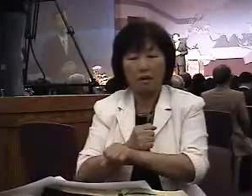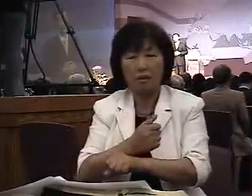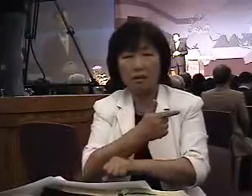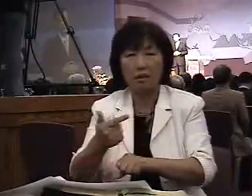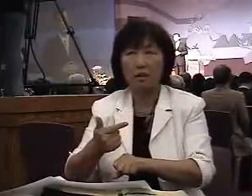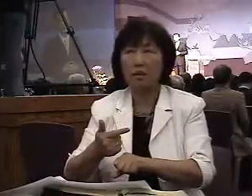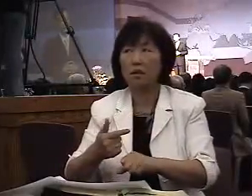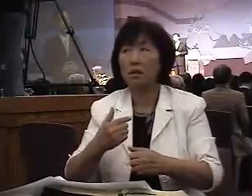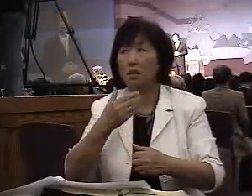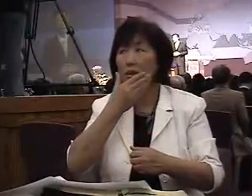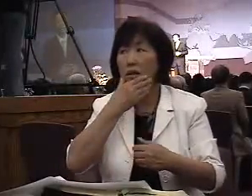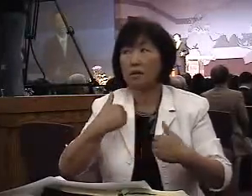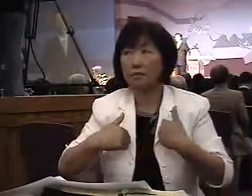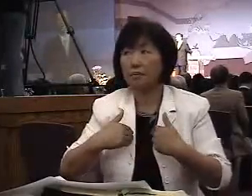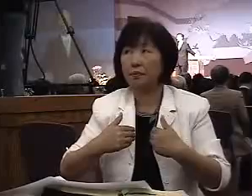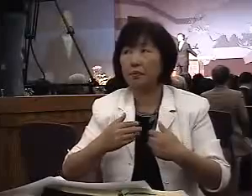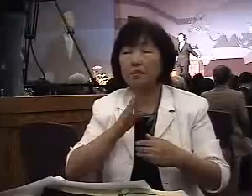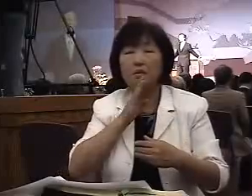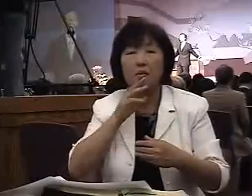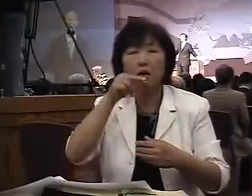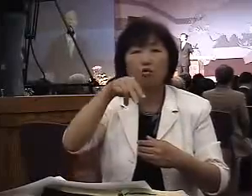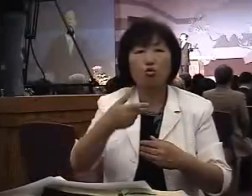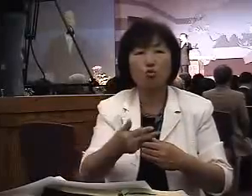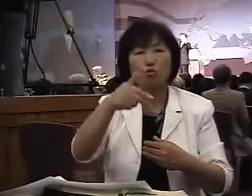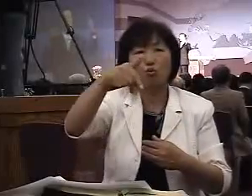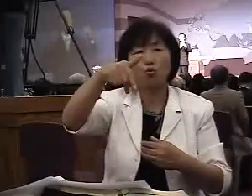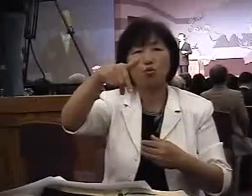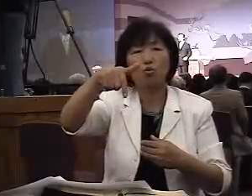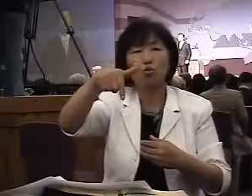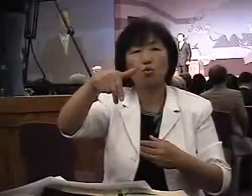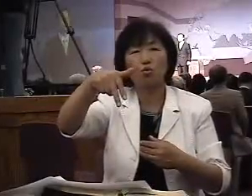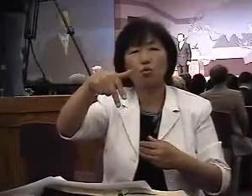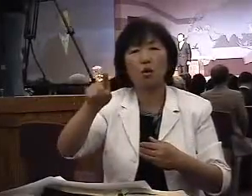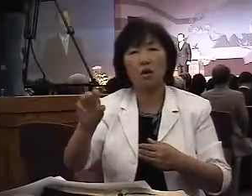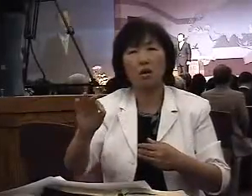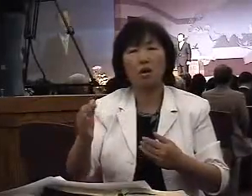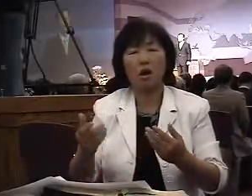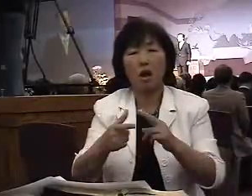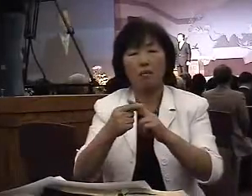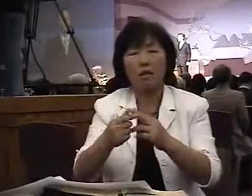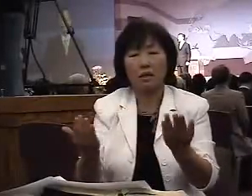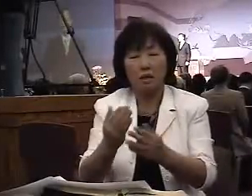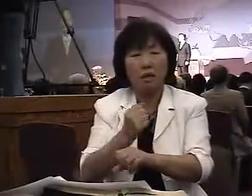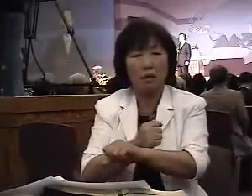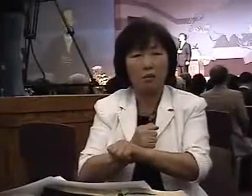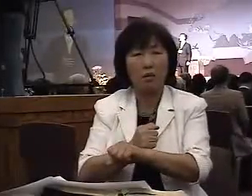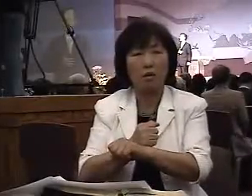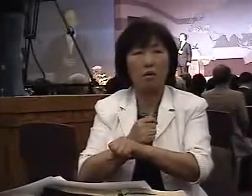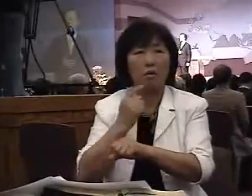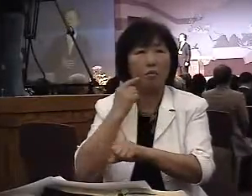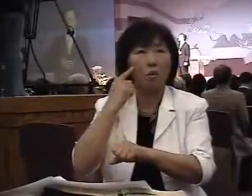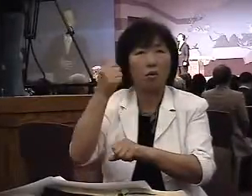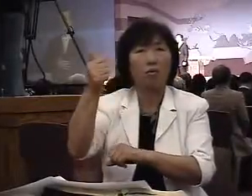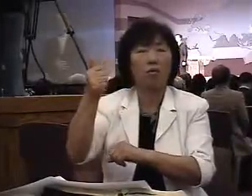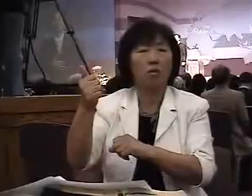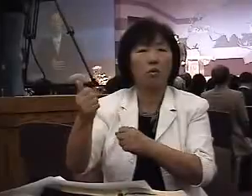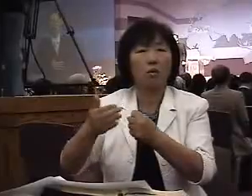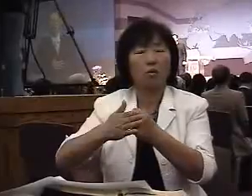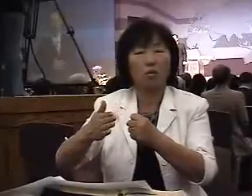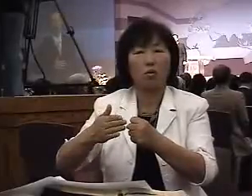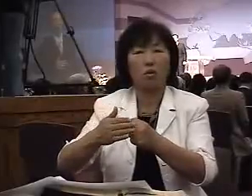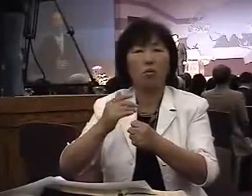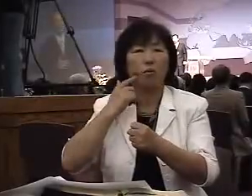기쁨입니다. 정말 이 순장님들, 수모님들과 함께 사역하다 보면 참 목회자로서 제가